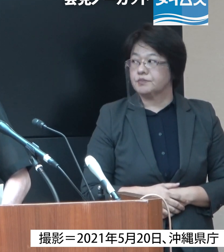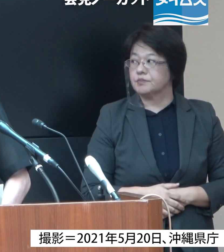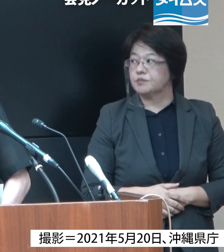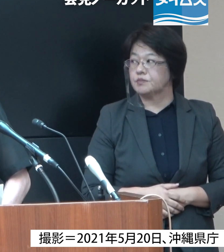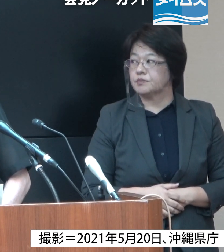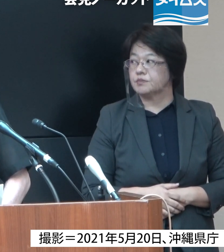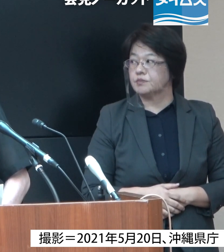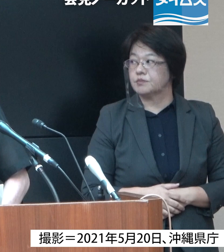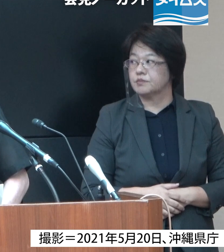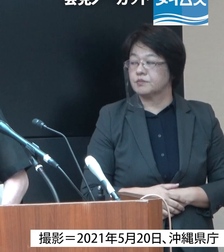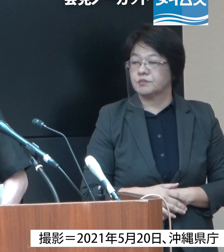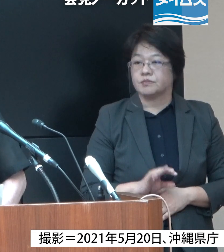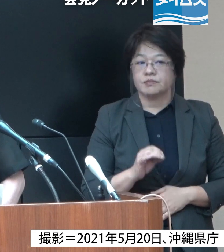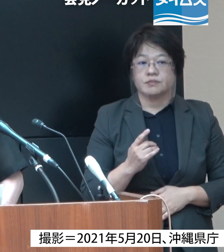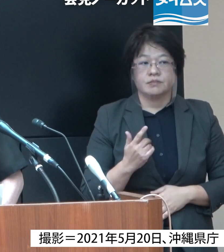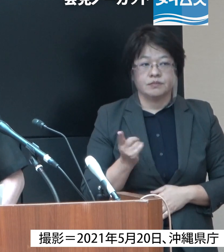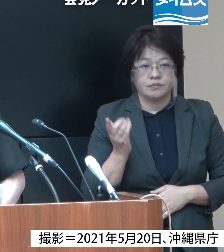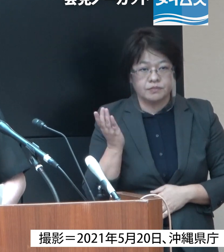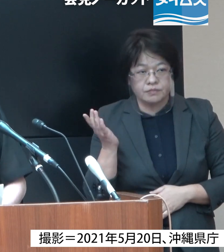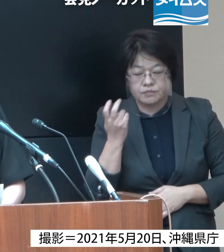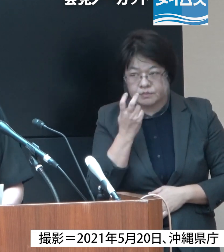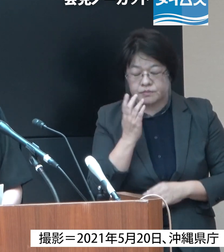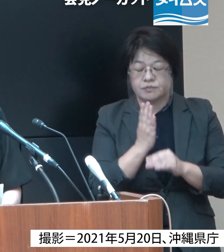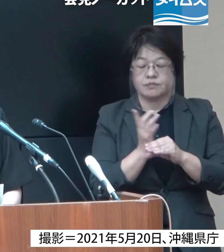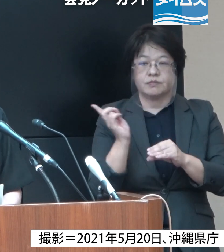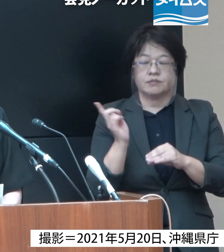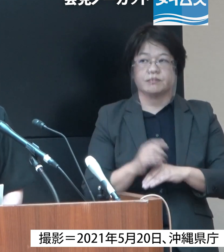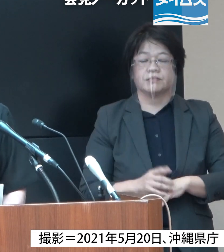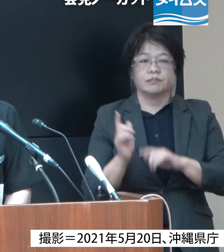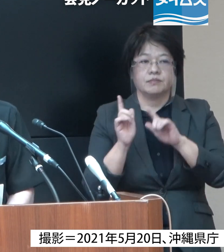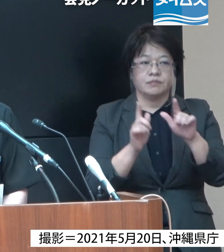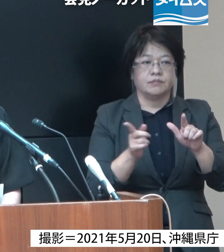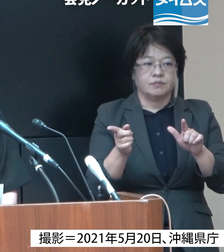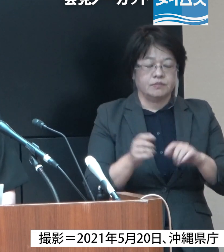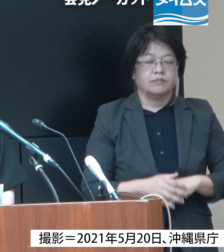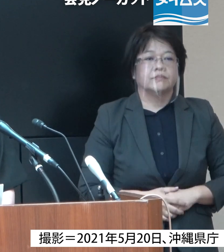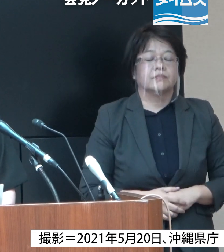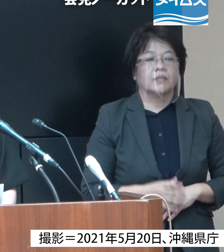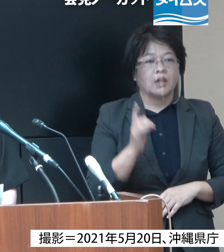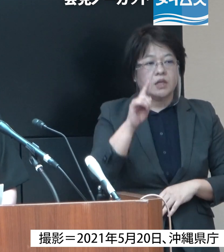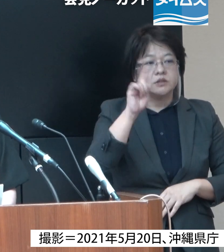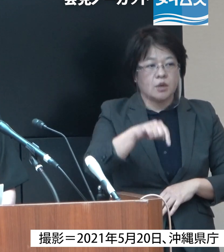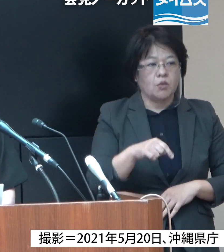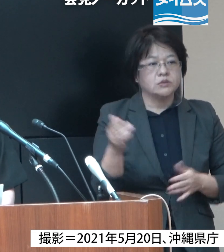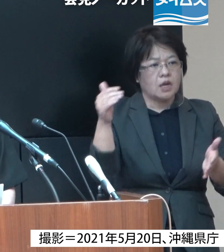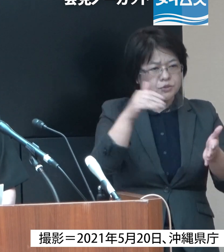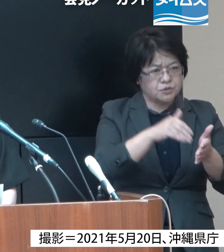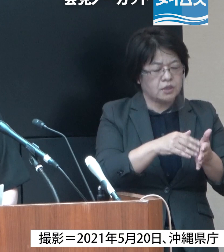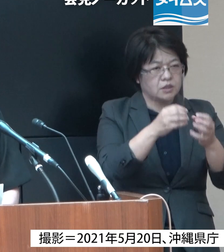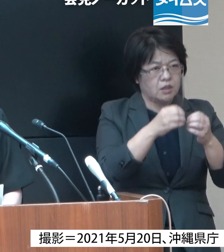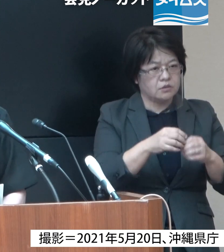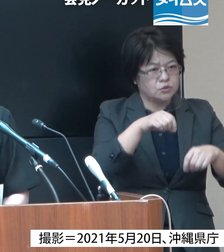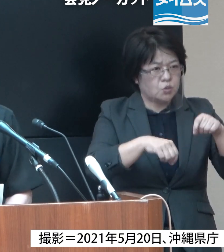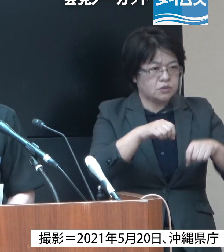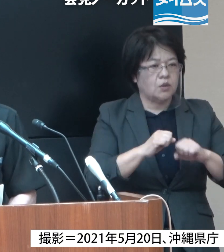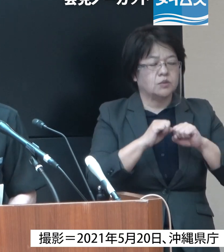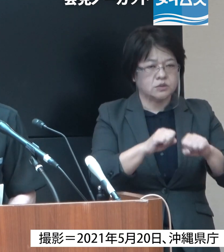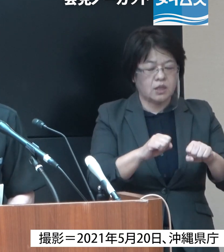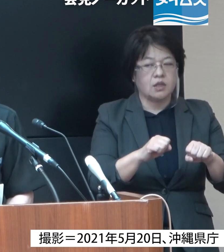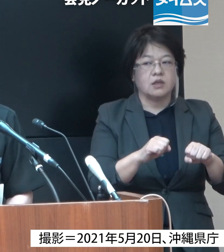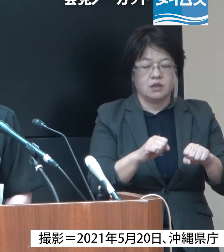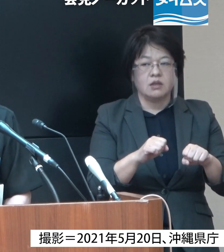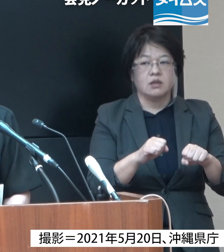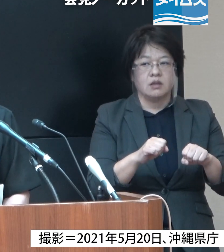手元にある？手元にはない、はい。明日も、その最終的な詰めをしながら、どういう内